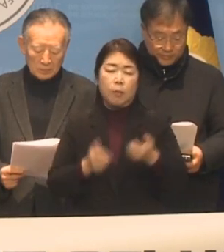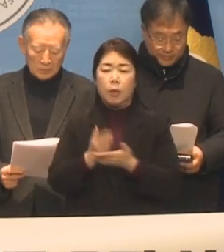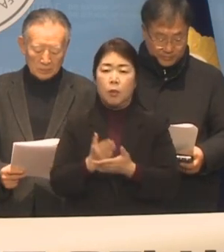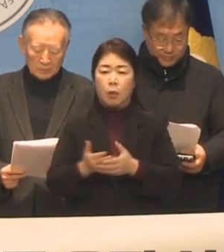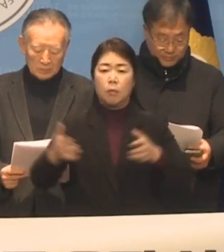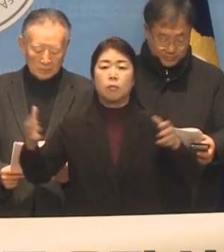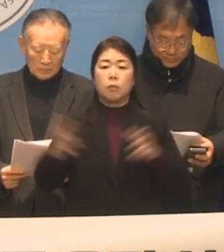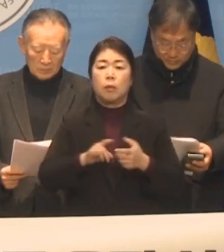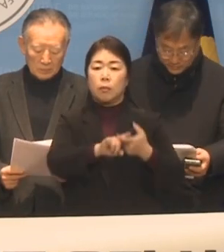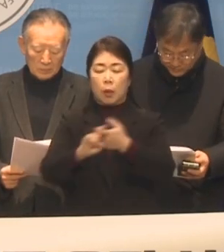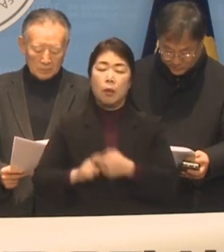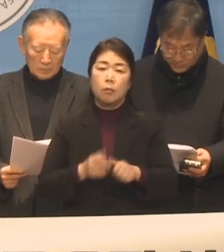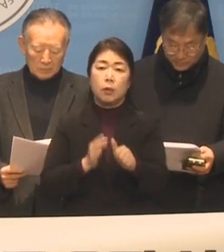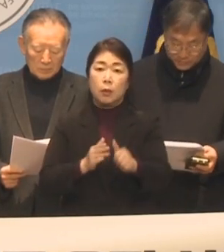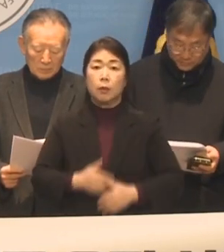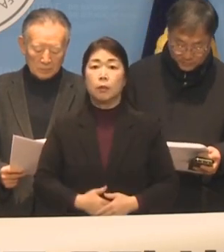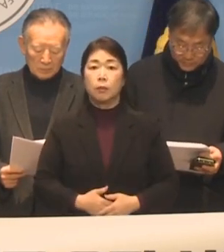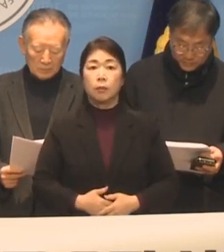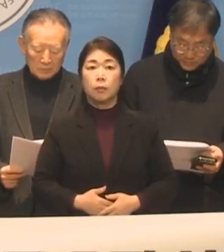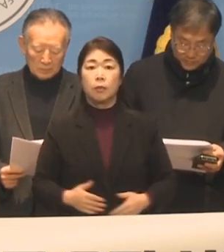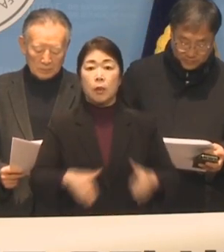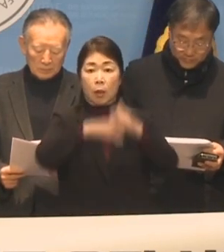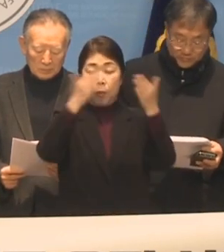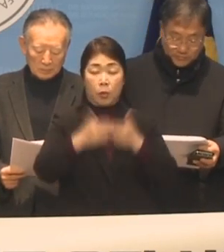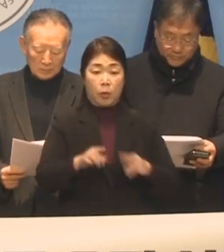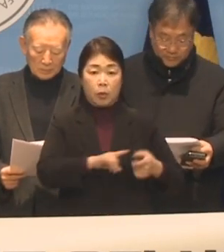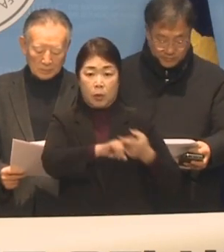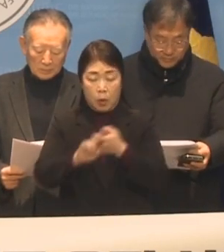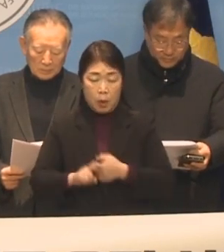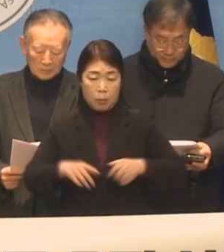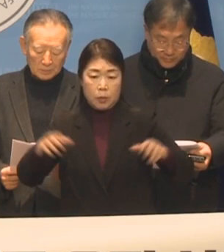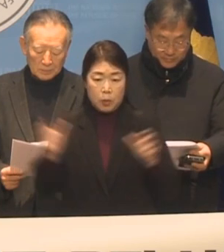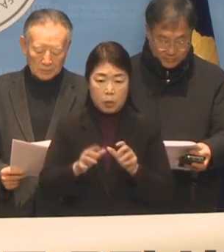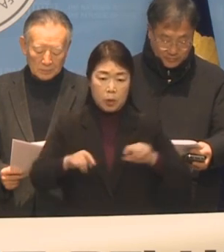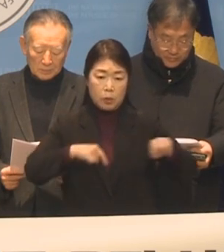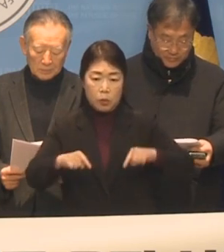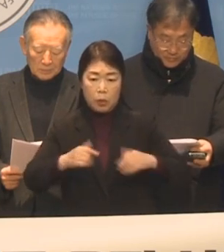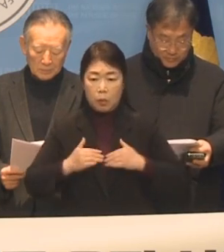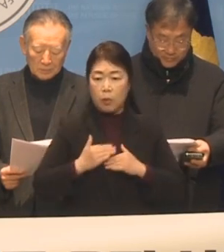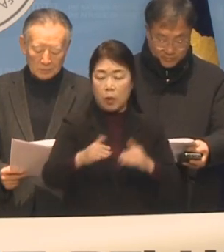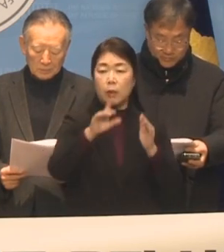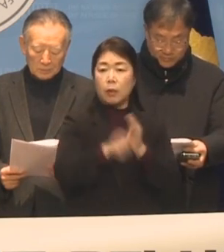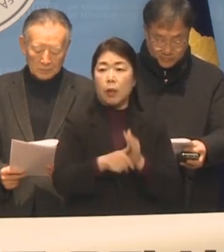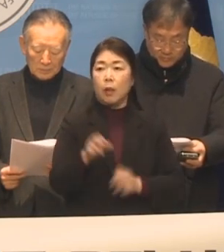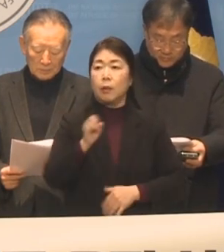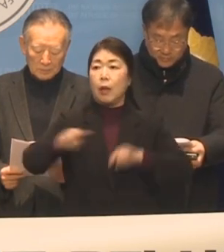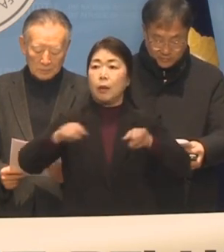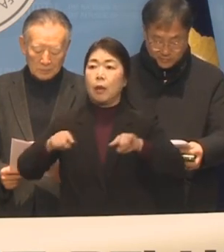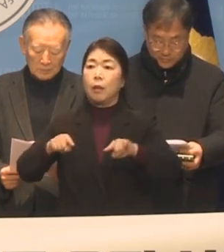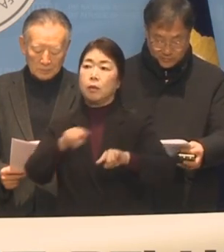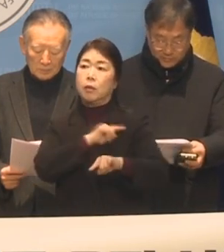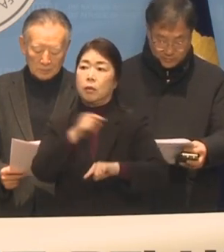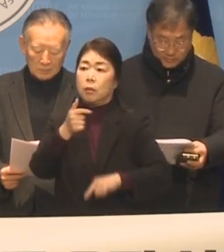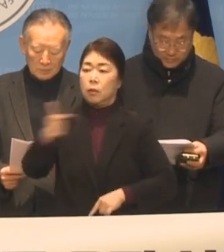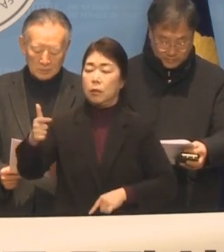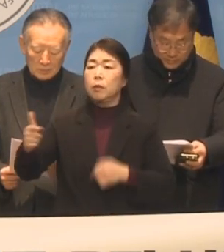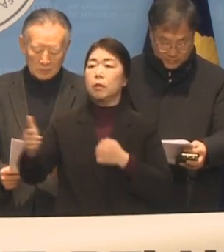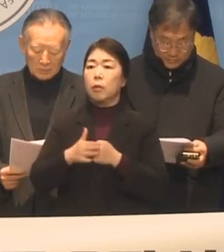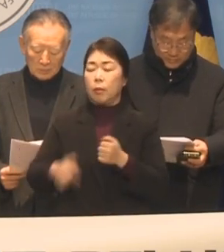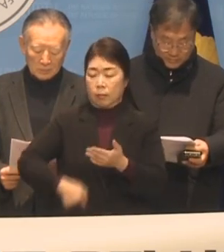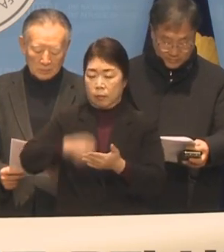필수적이다. 이 모든 연합 정치 추진 과정에서 제1야당인 더불어민주당이